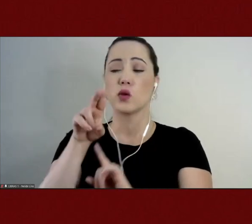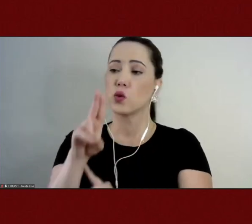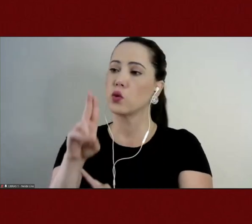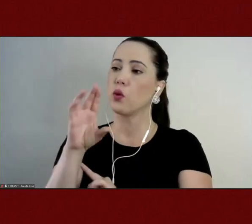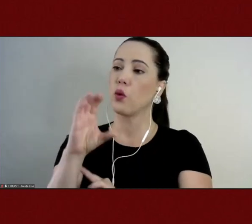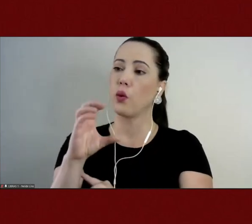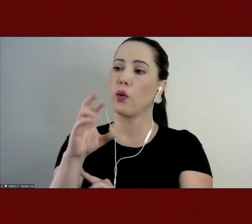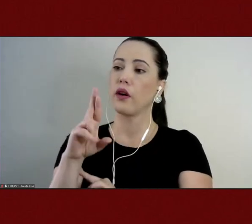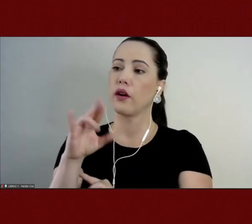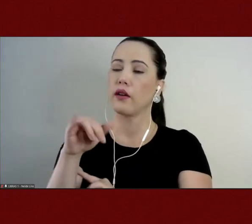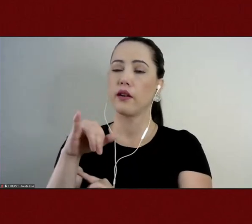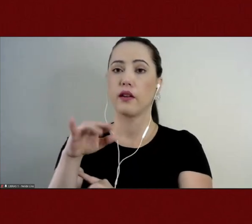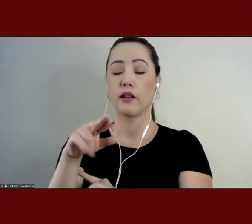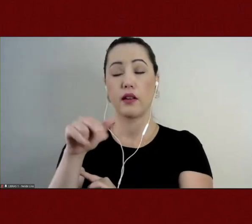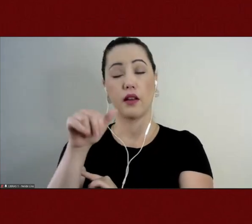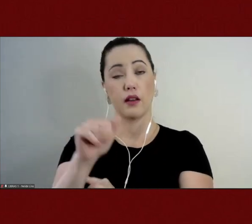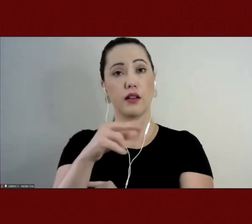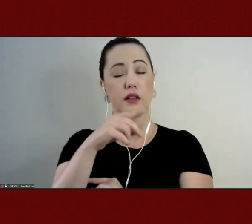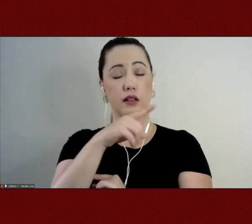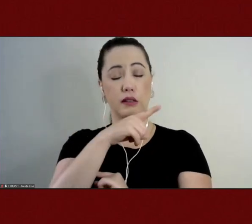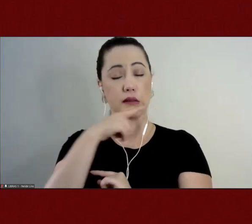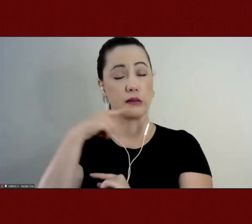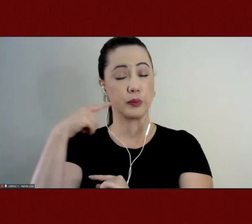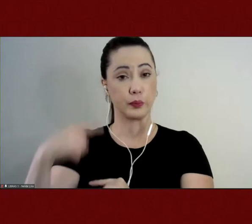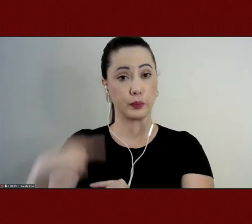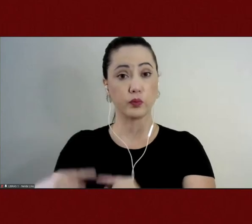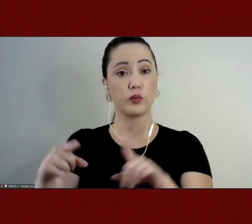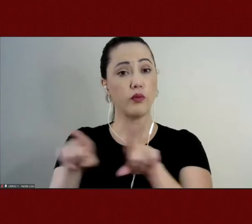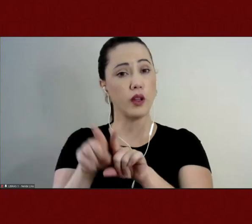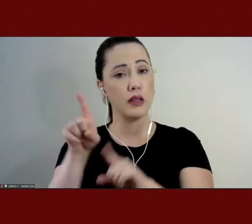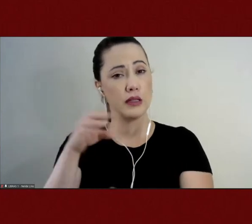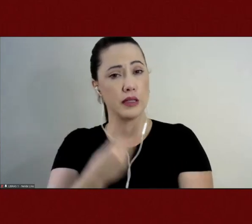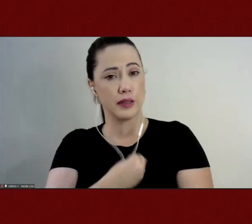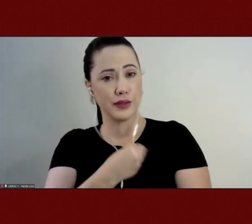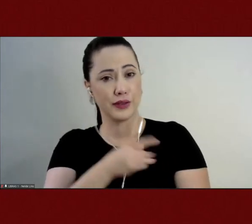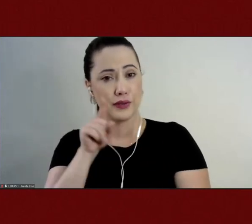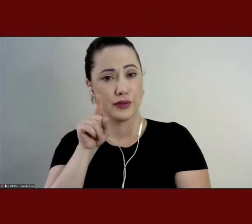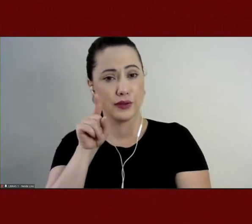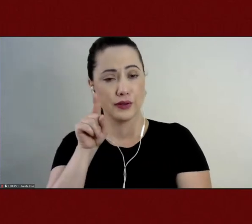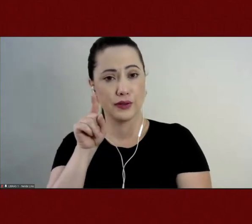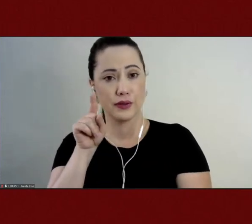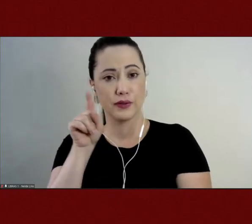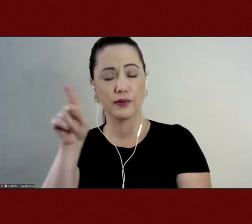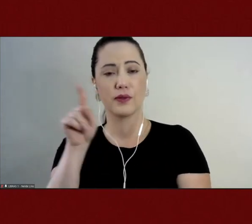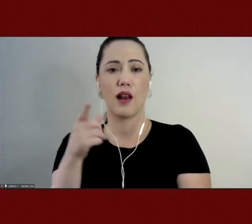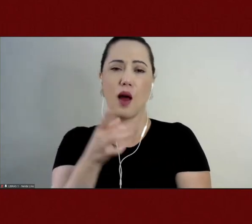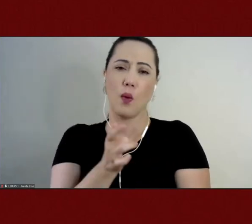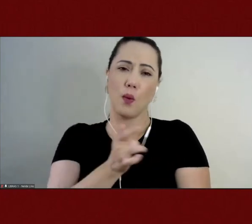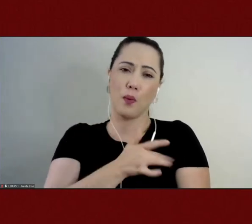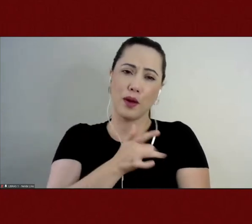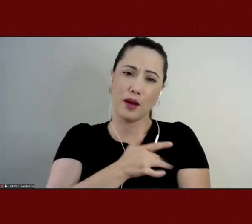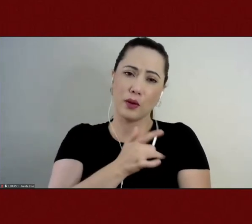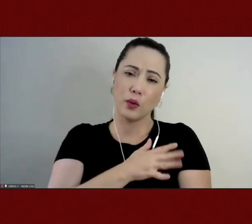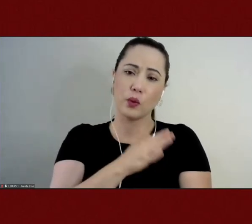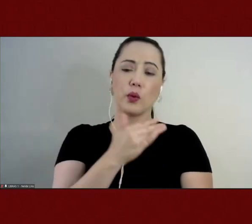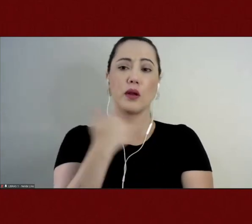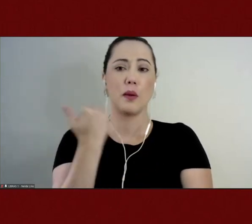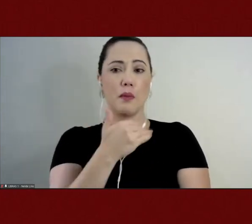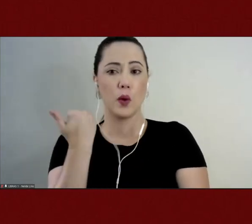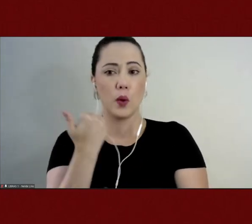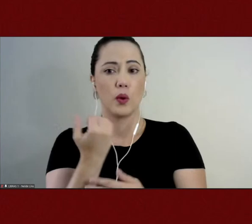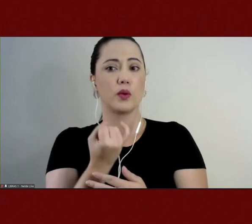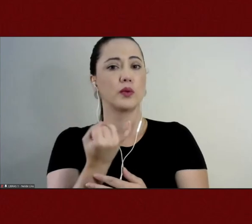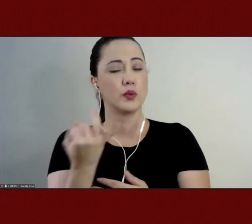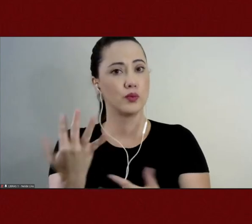medo, da morte, coisas que, felizmente, nós aqui no Brasil ainda não conhecemos nesse formato,